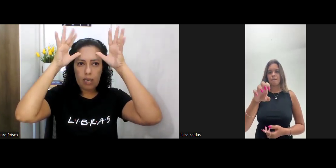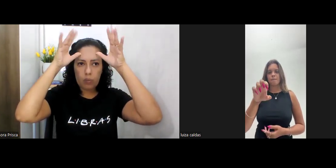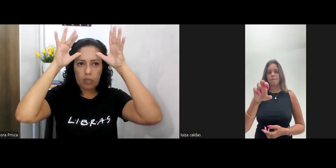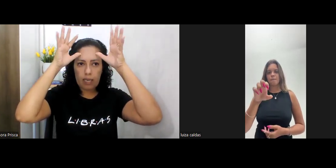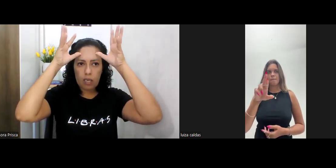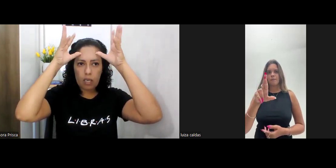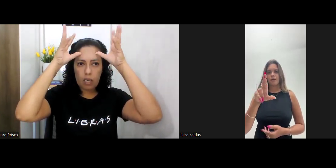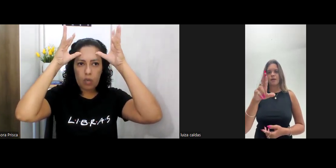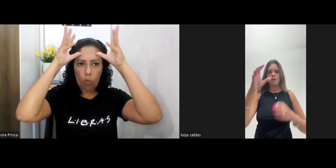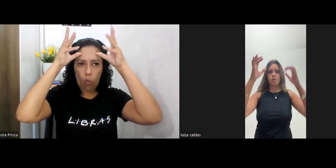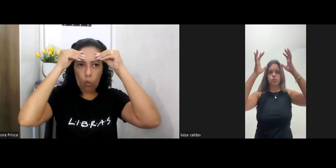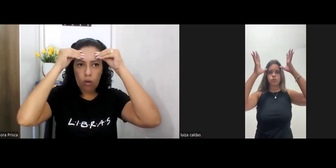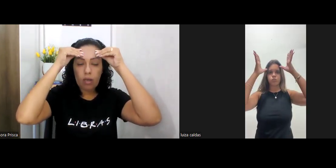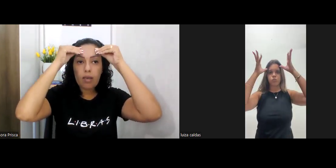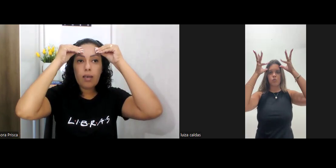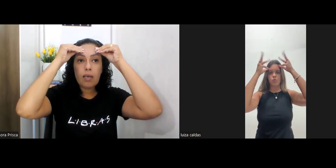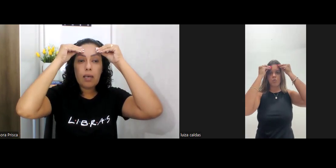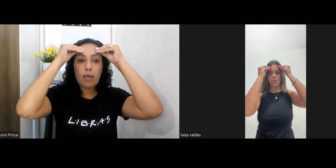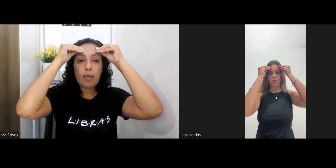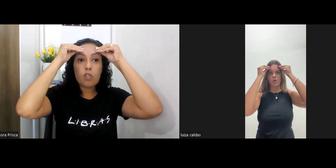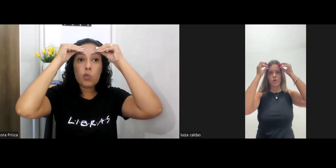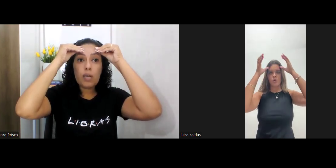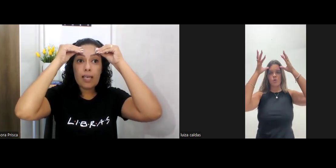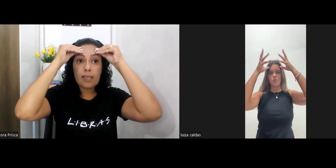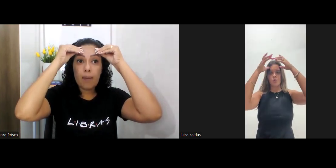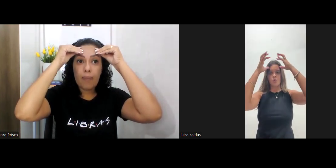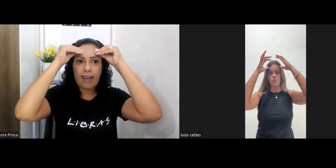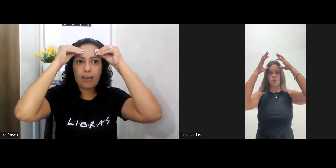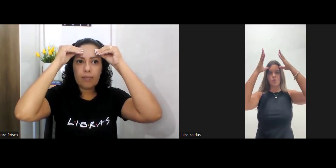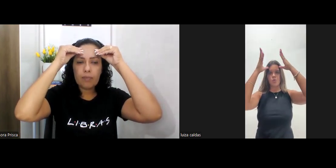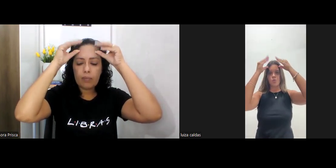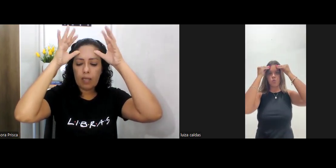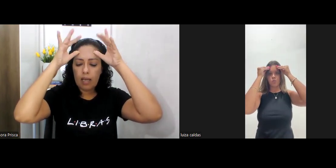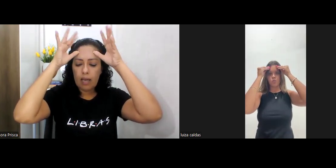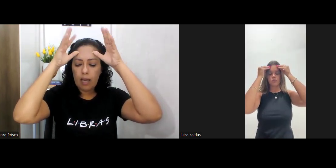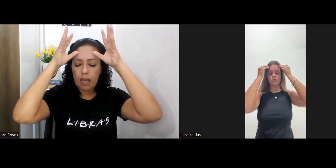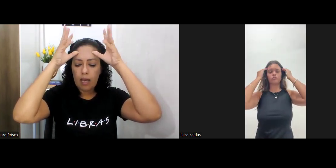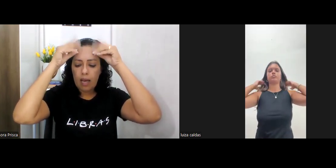Ó, o cérebro está aqui e ele escurece, ele apaga.